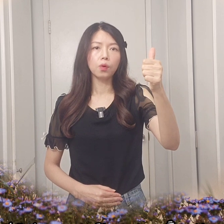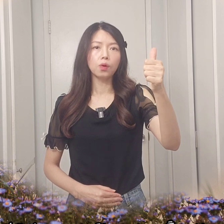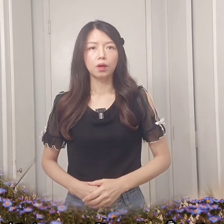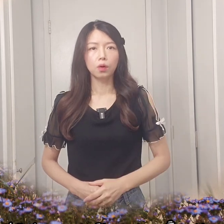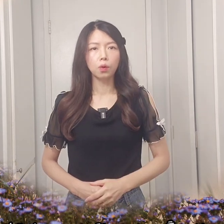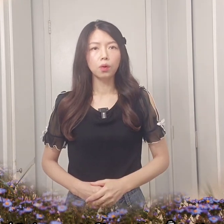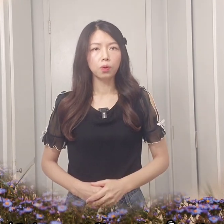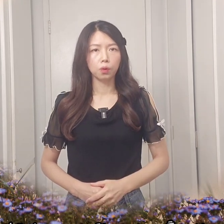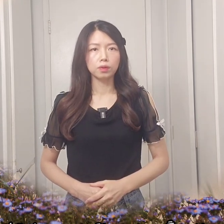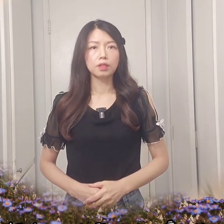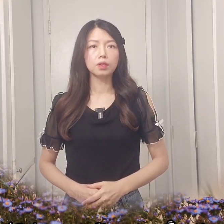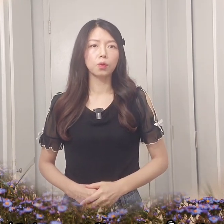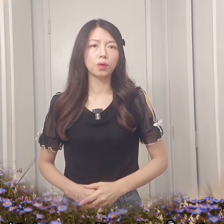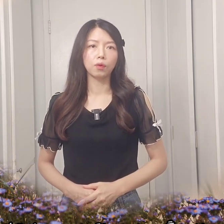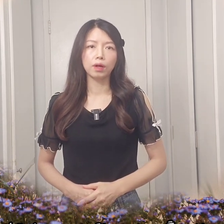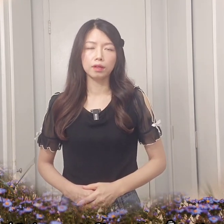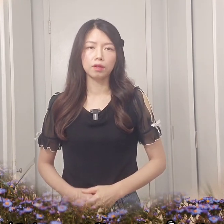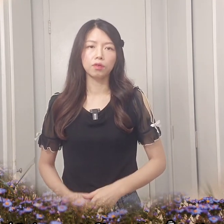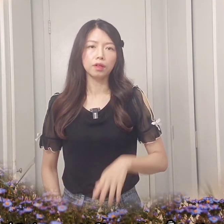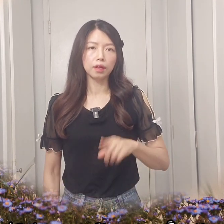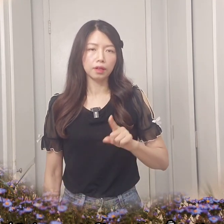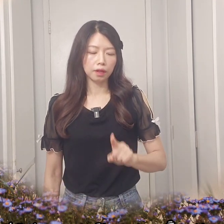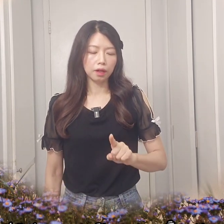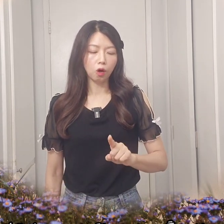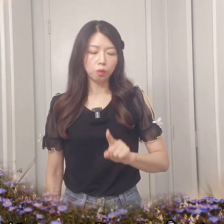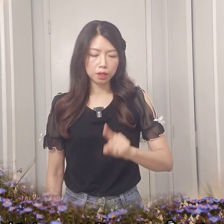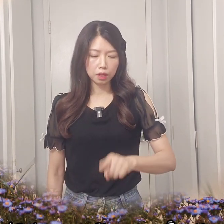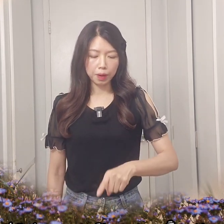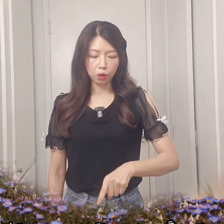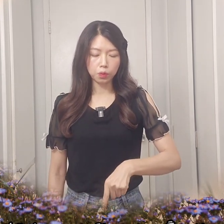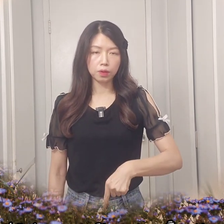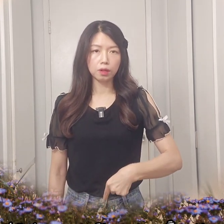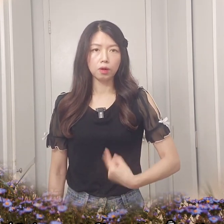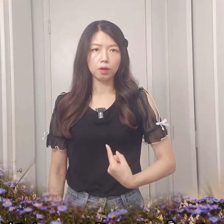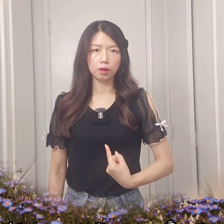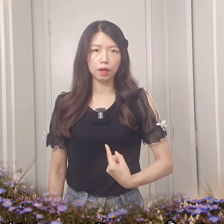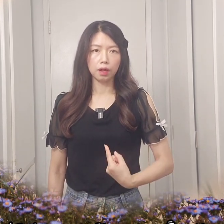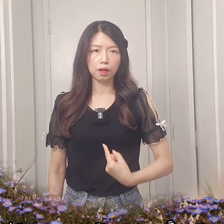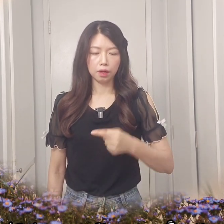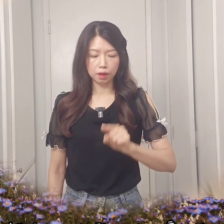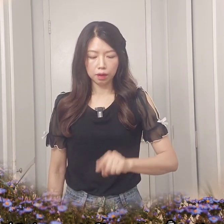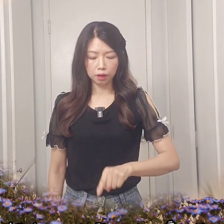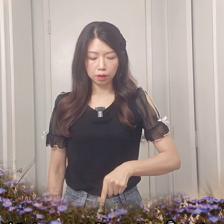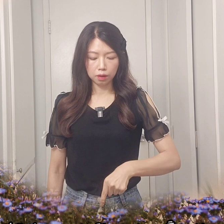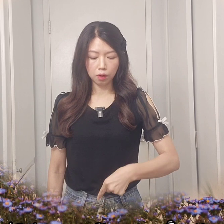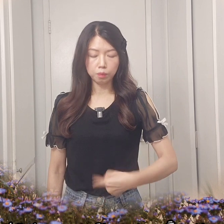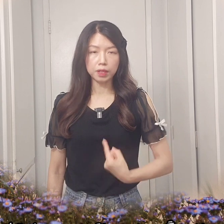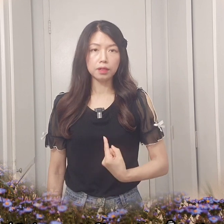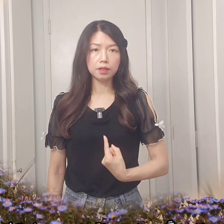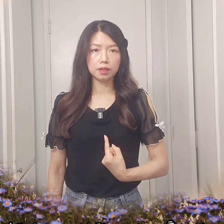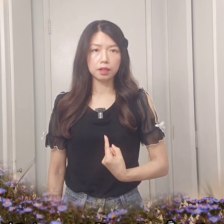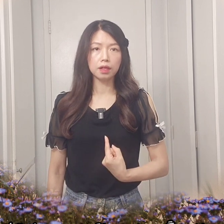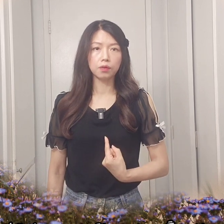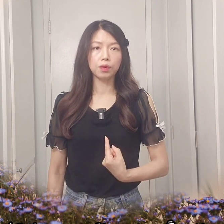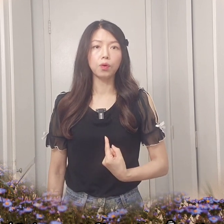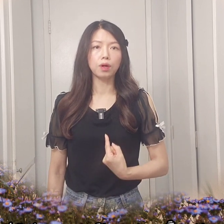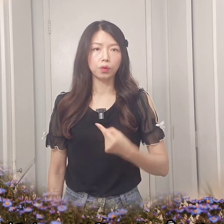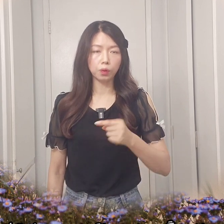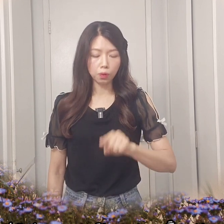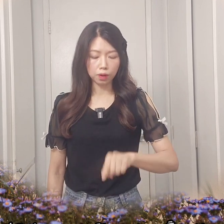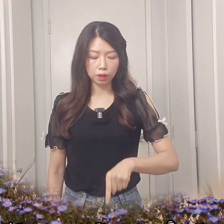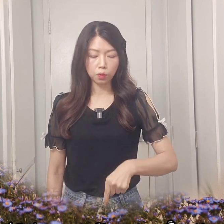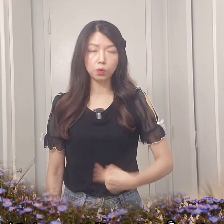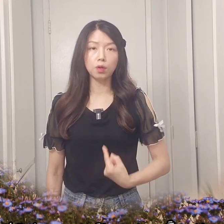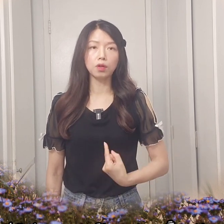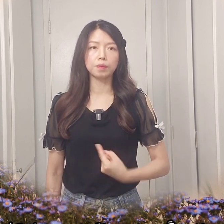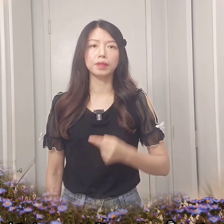주께 홀로, 스스로라고 한 뜻의 수어는 검지를 배꼽 쪽에서 이렇게 검지 끝이 위로